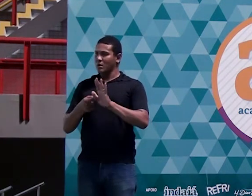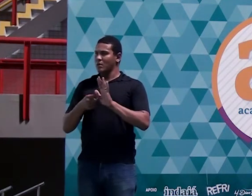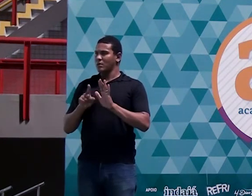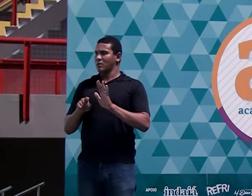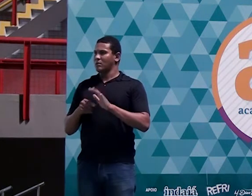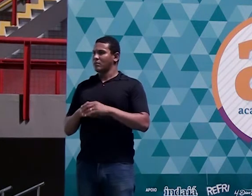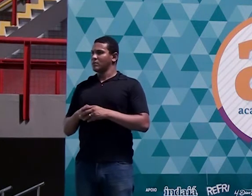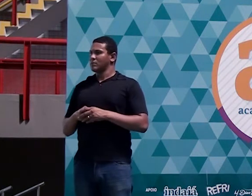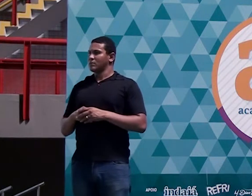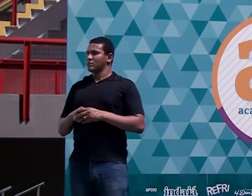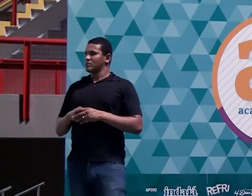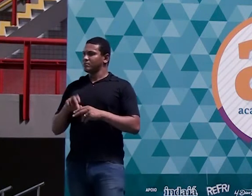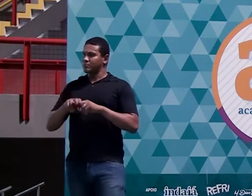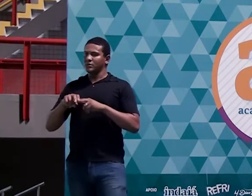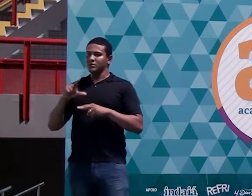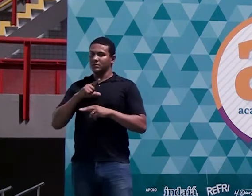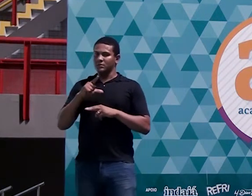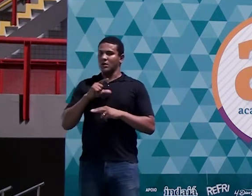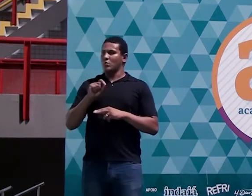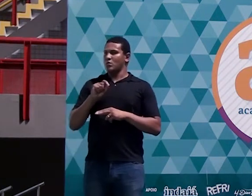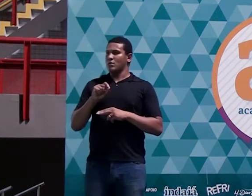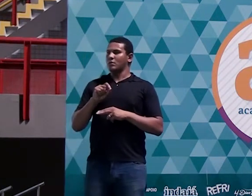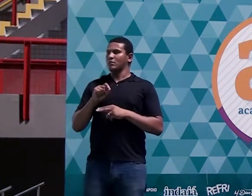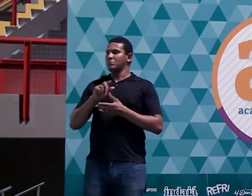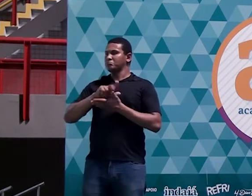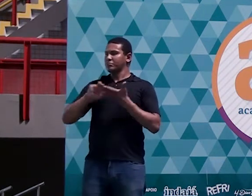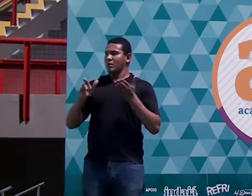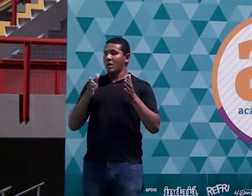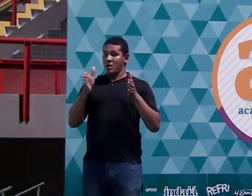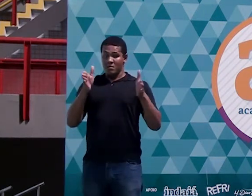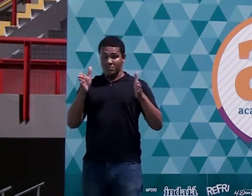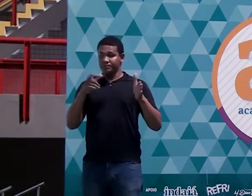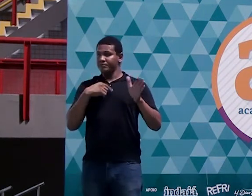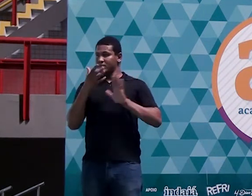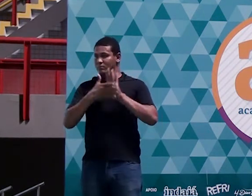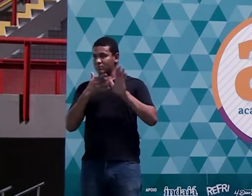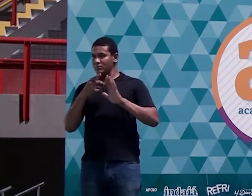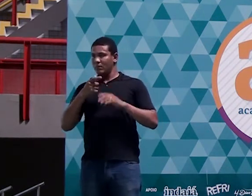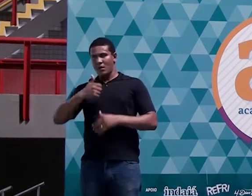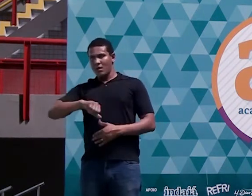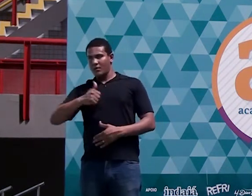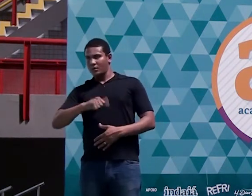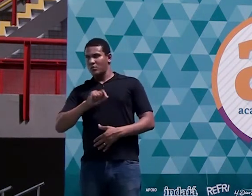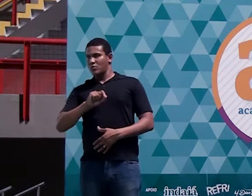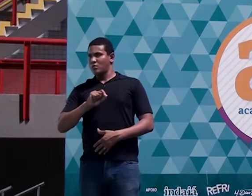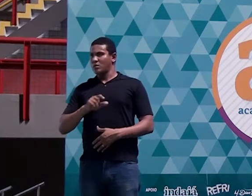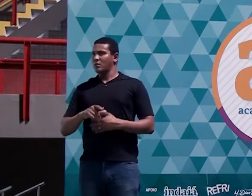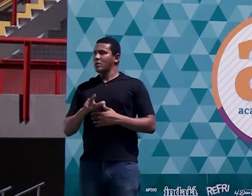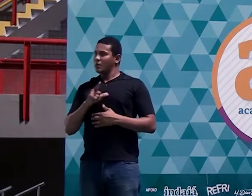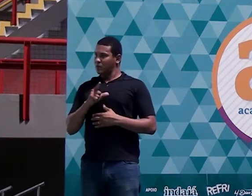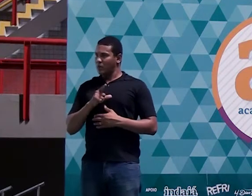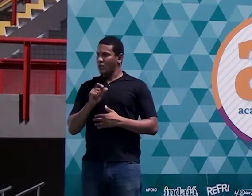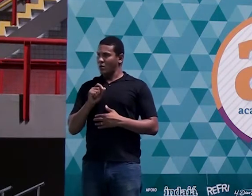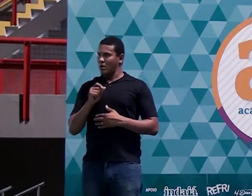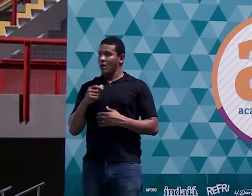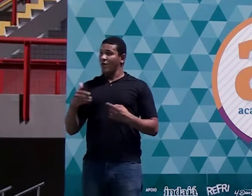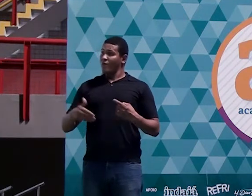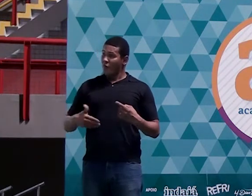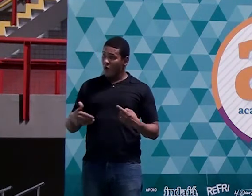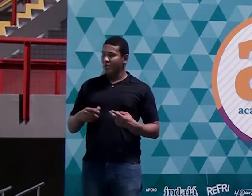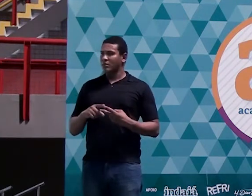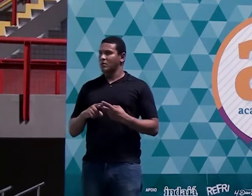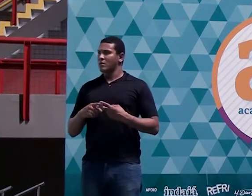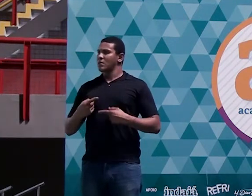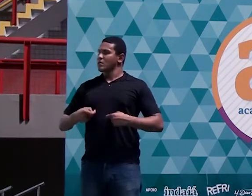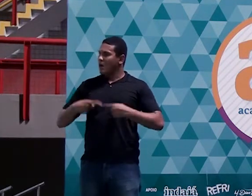análise do texto e o conhecimento sobre a Idade Média e outros períodos permitem afirmar que a peste, a fome e a guerra constituíram os